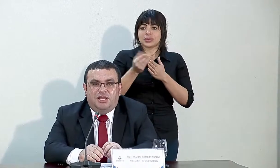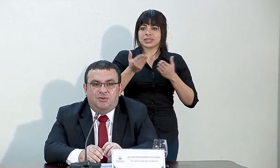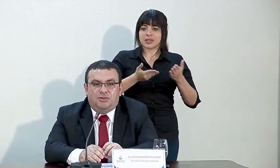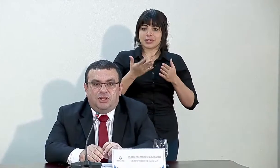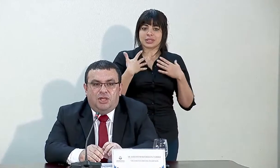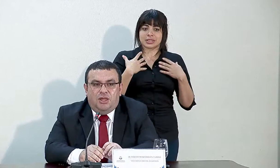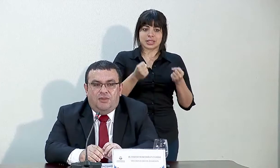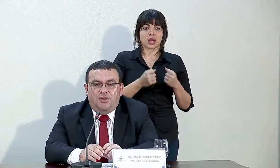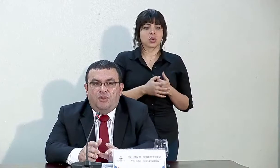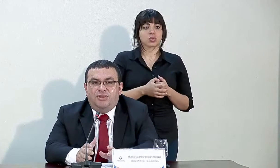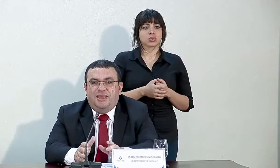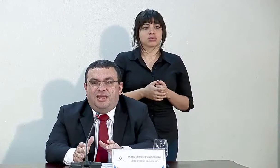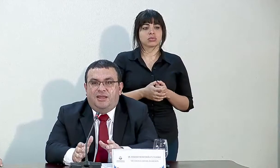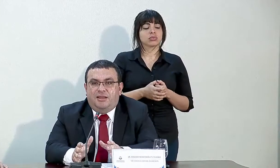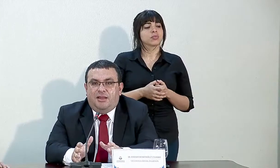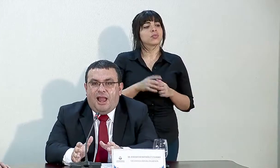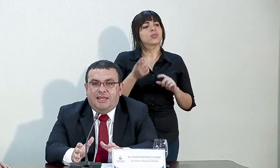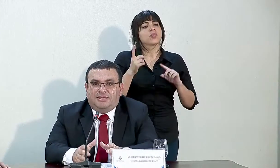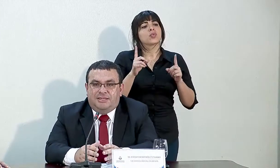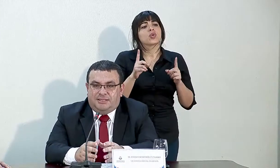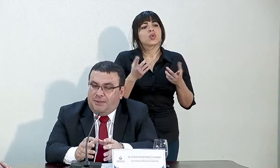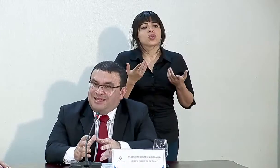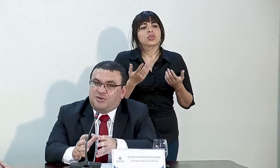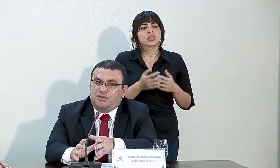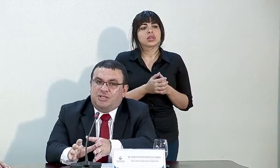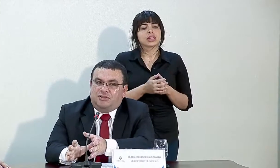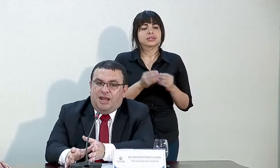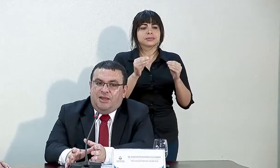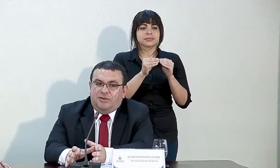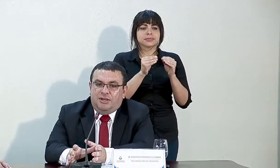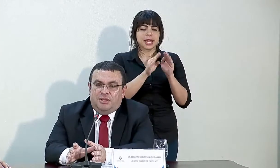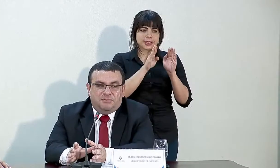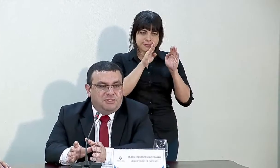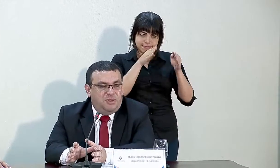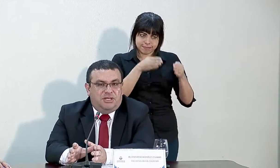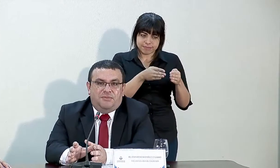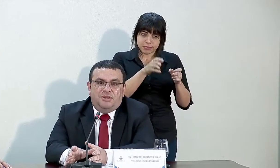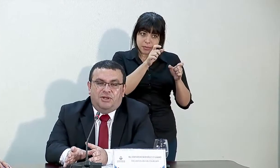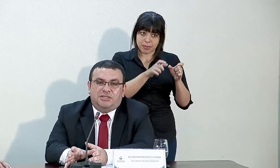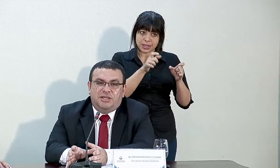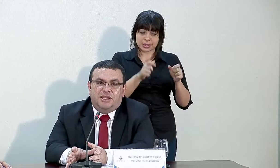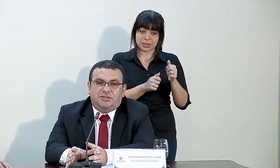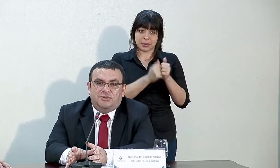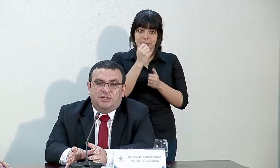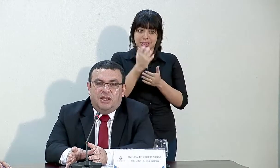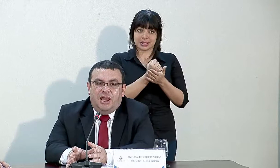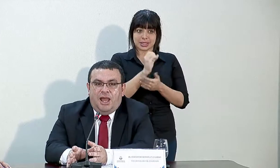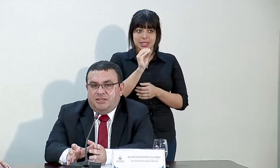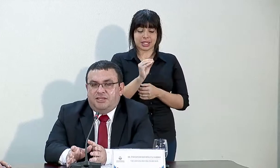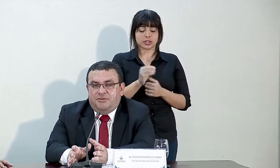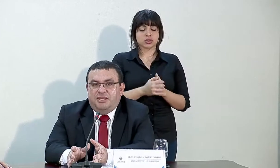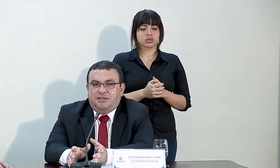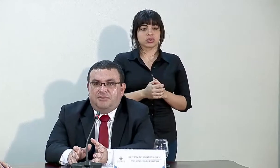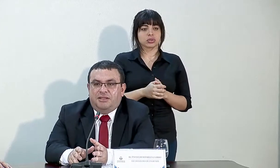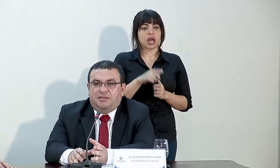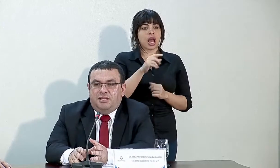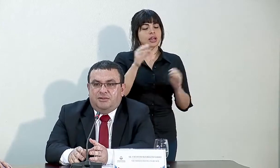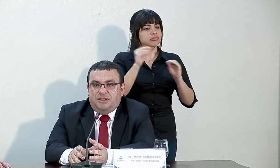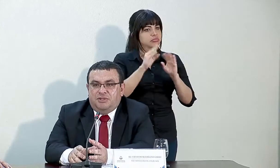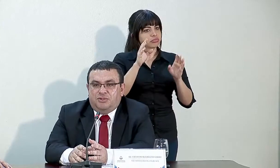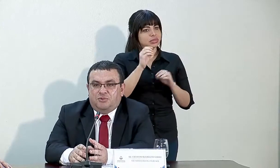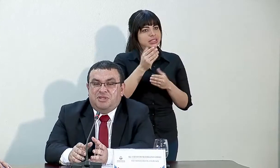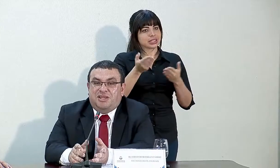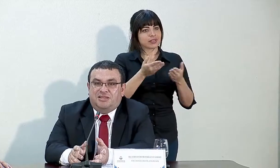servicio de salud, donde está más concentrado en las personas de mayores ingresos, ahí sí evidentemente